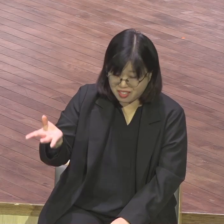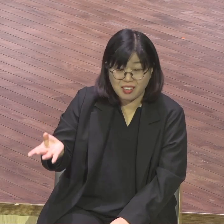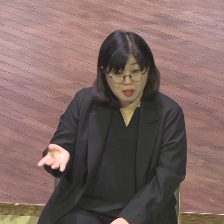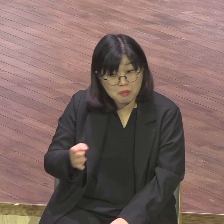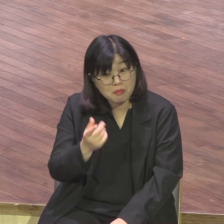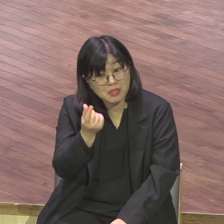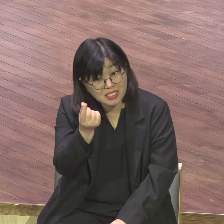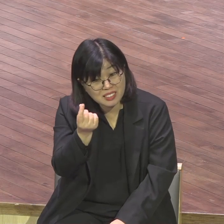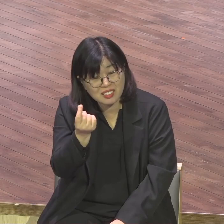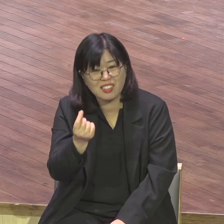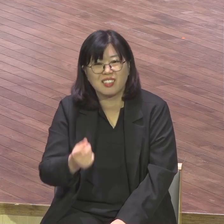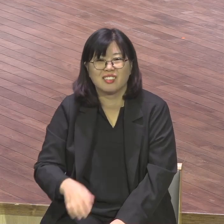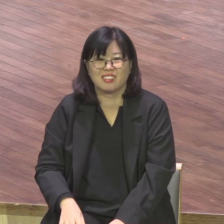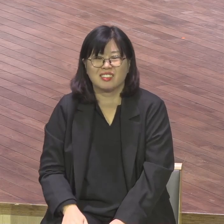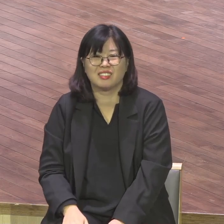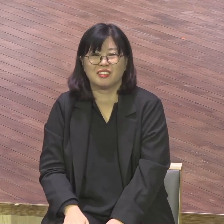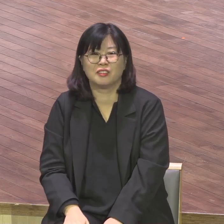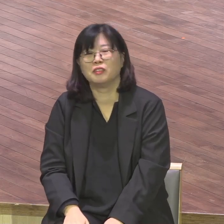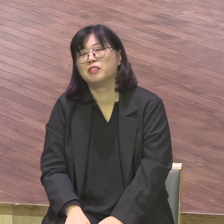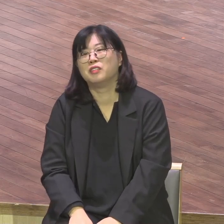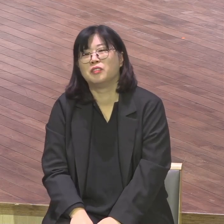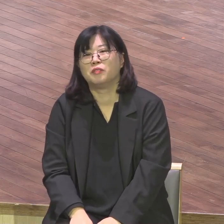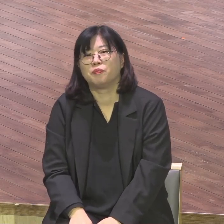않습니다. 자, 그래서